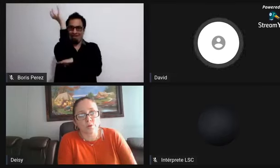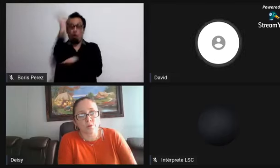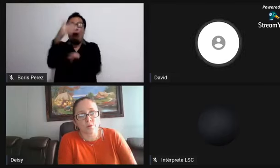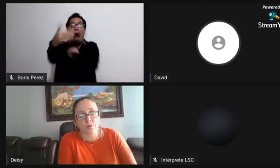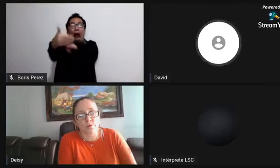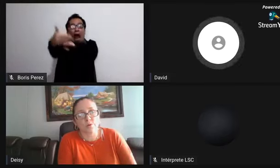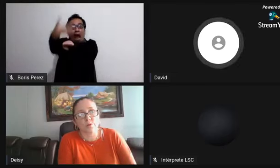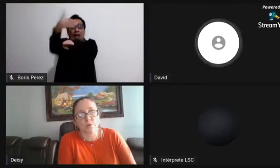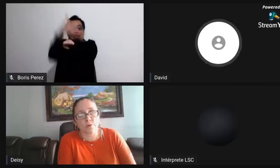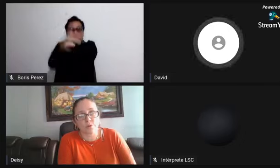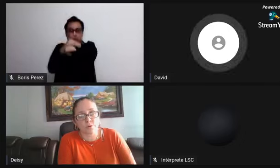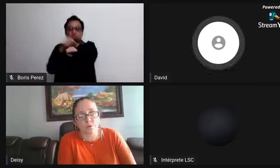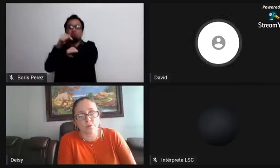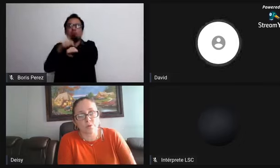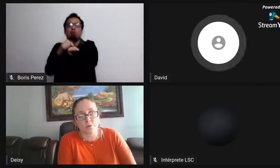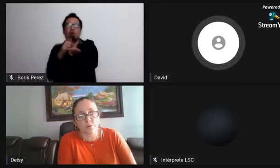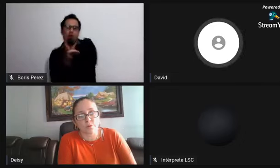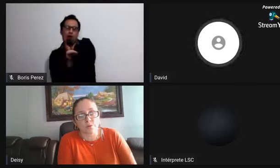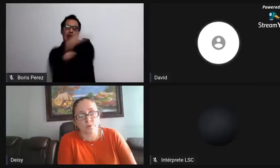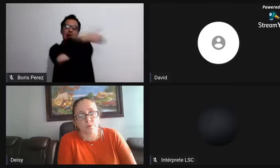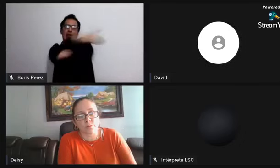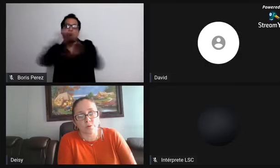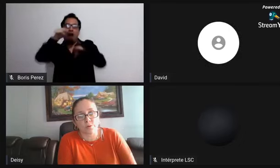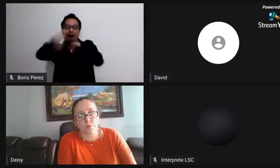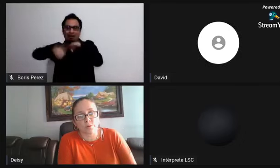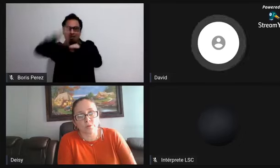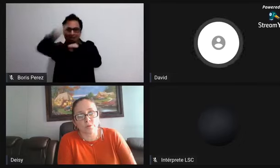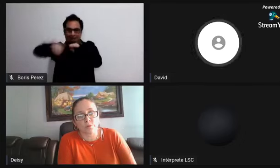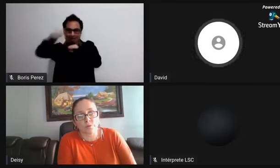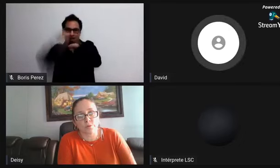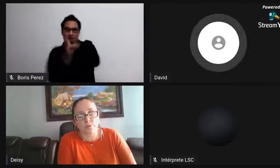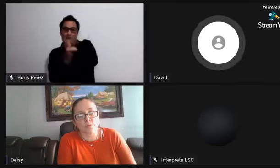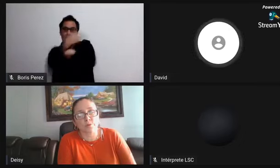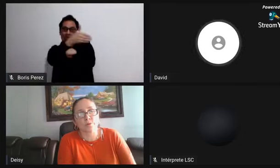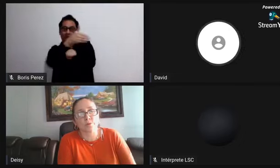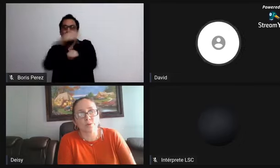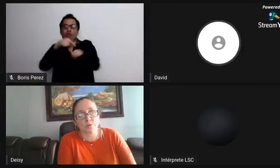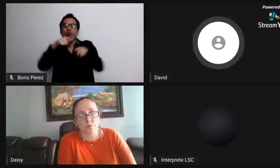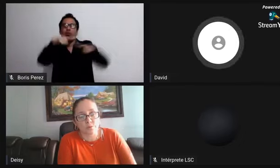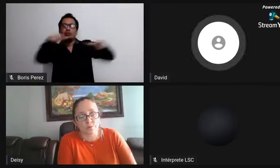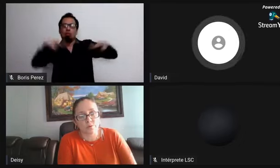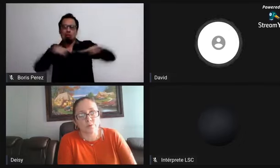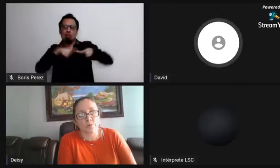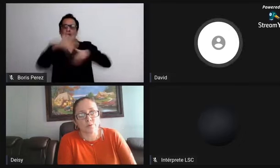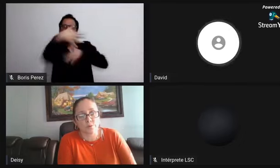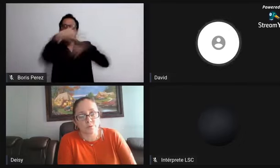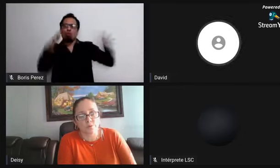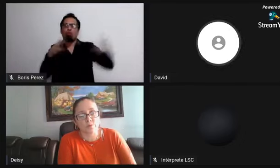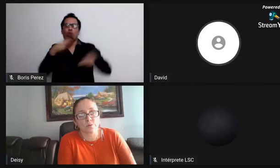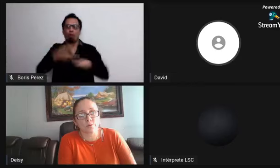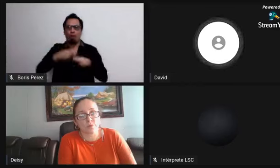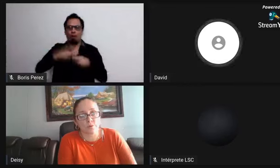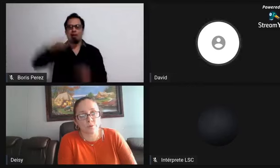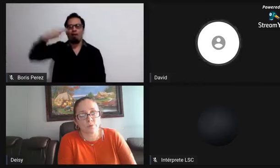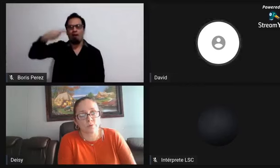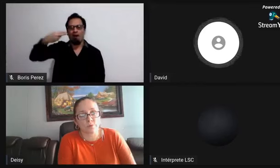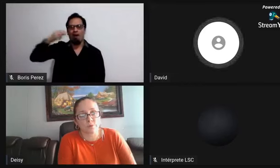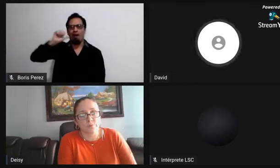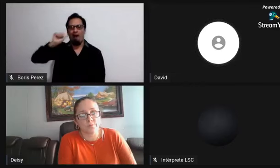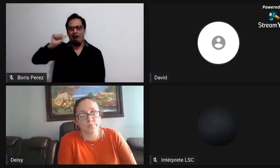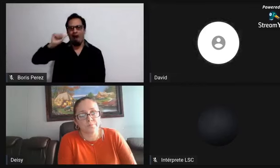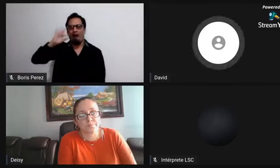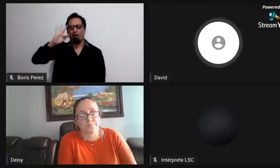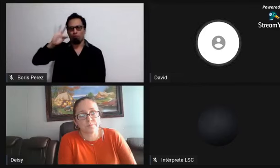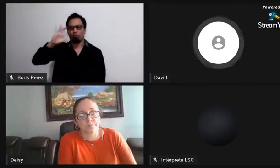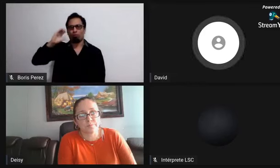cerca de ese municipio de Sopó, hay antes de llegar al municipio, allí vemos como un